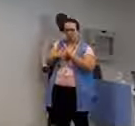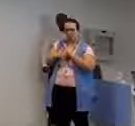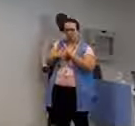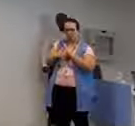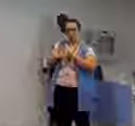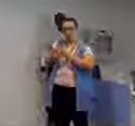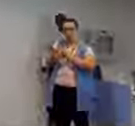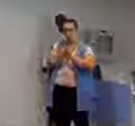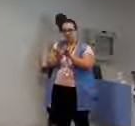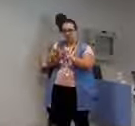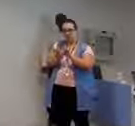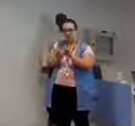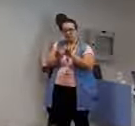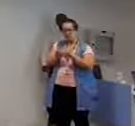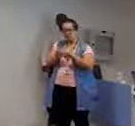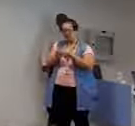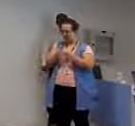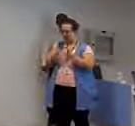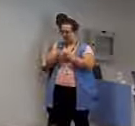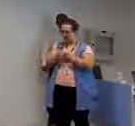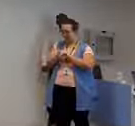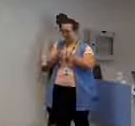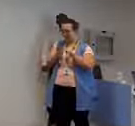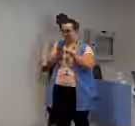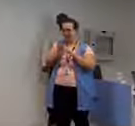eu vou fazer agora para tirar essa ruga.